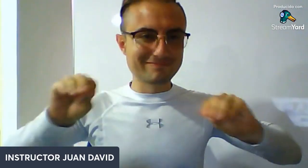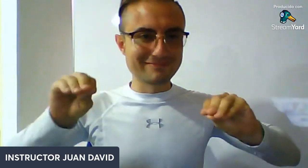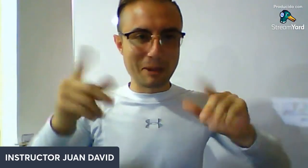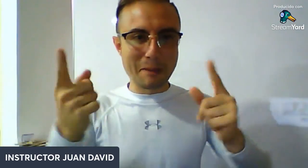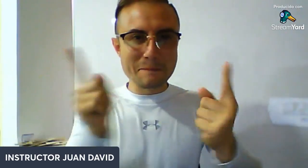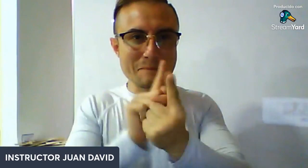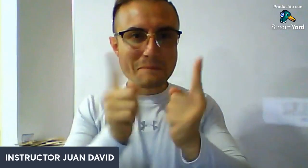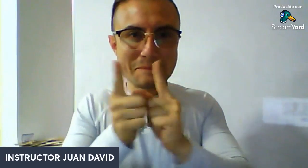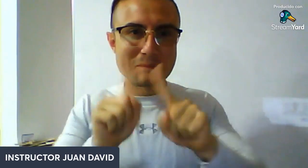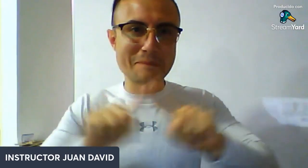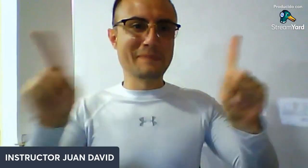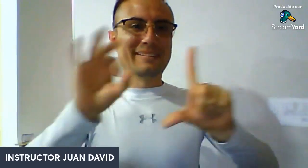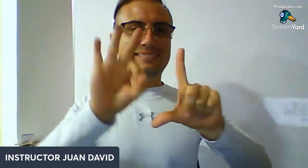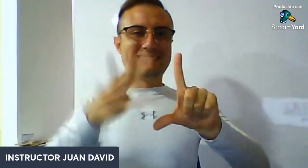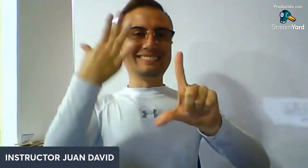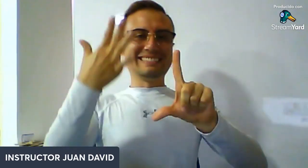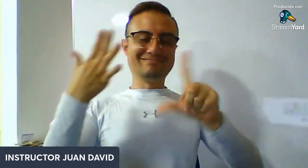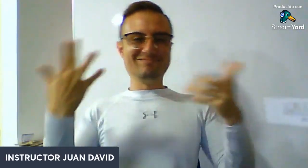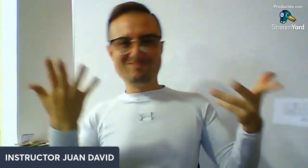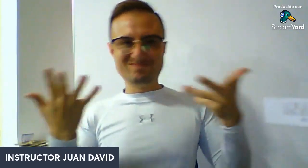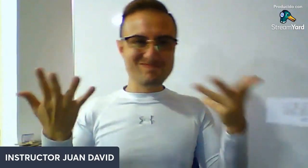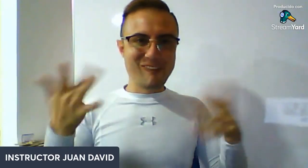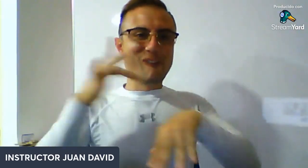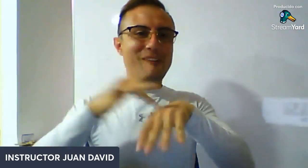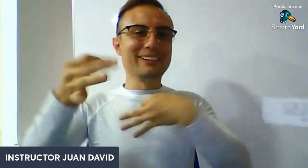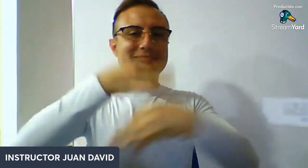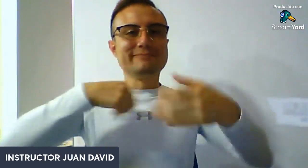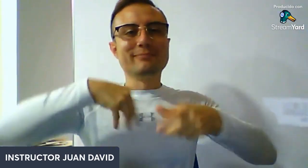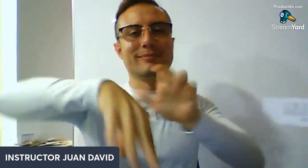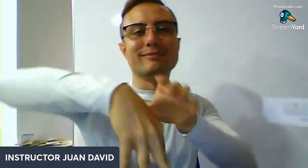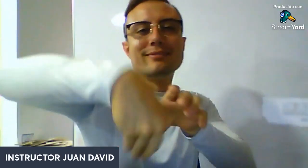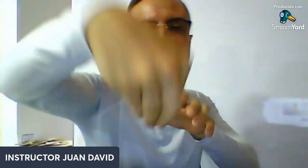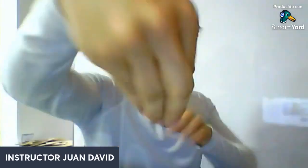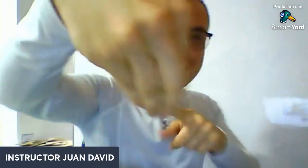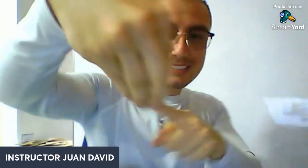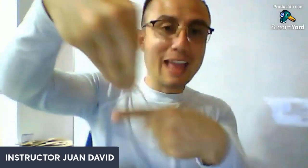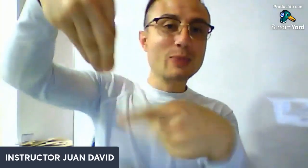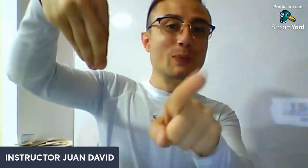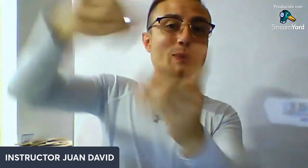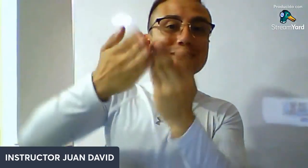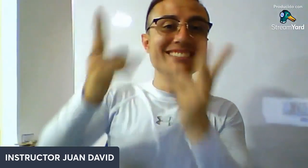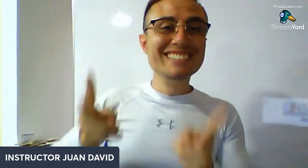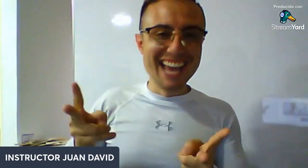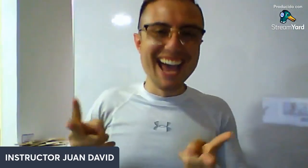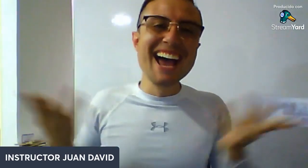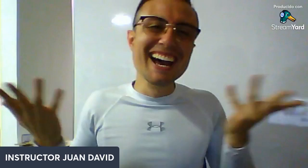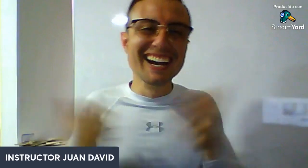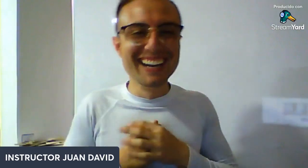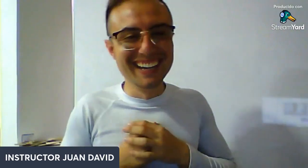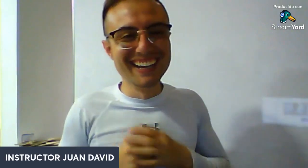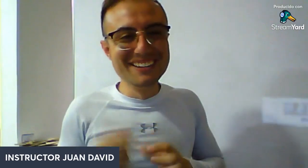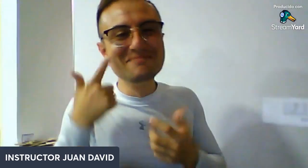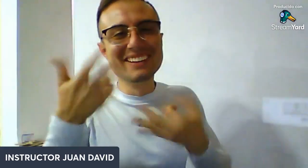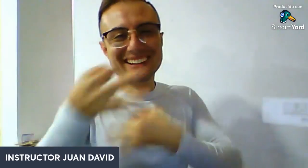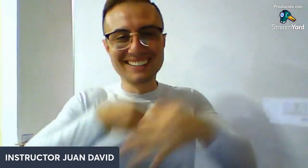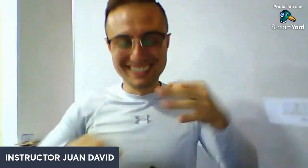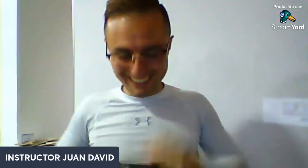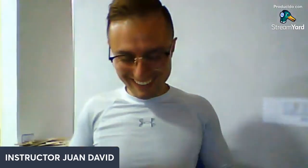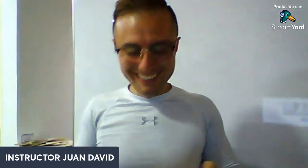y esto lo estoy haciendo porque cuando nosotros nos tocó hacer las actividades virtuales pero lo hacía con los